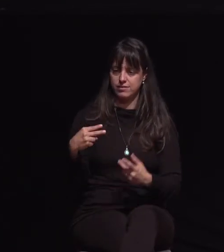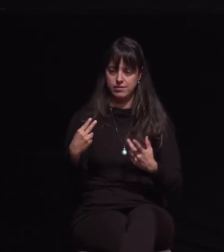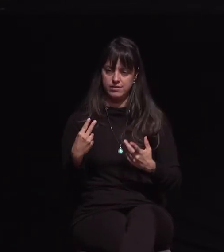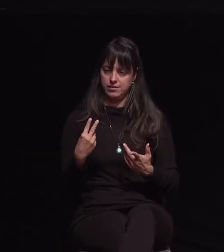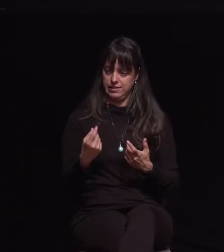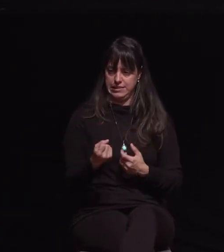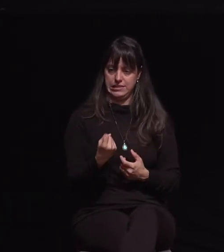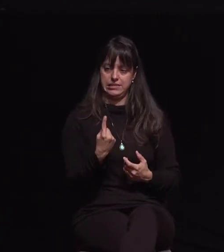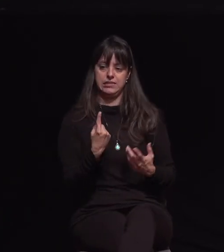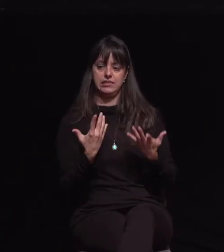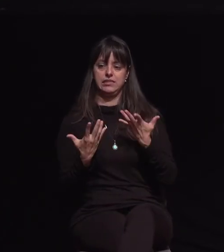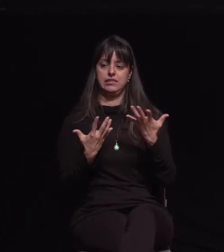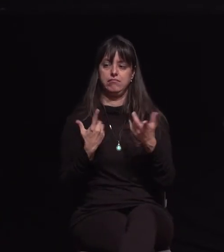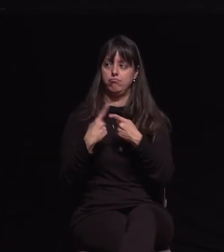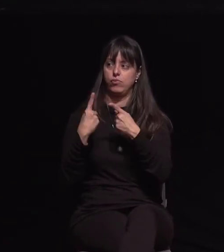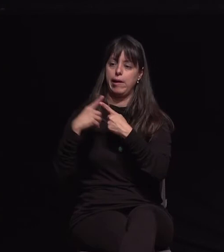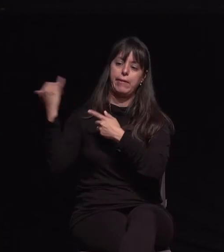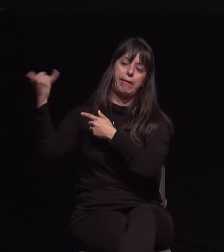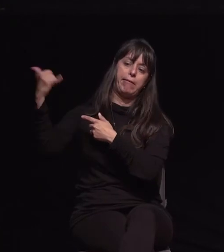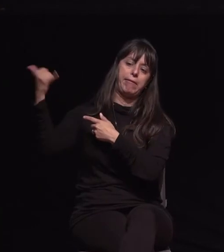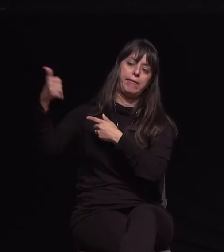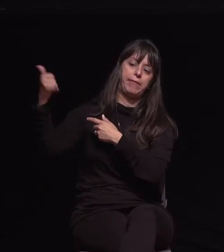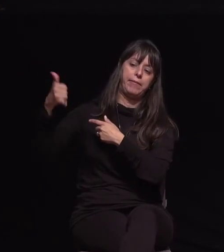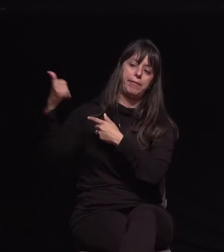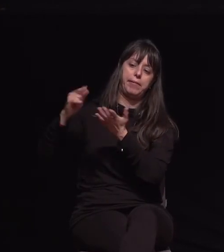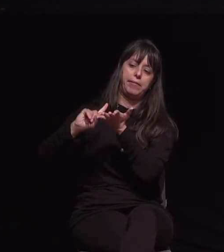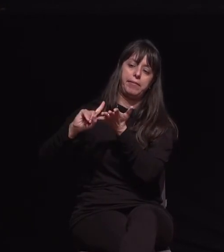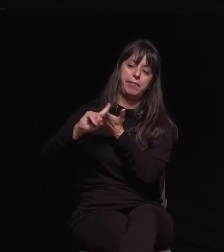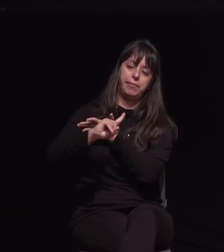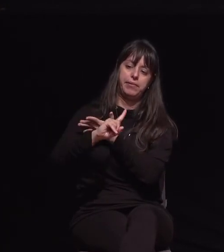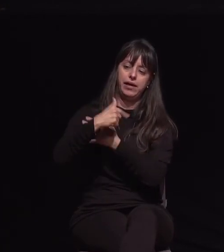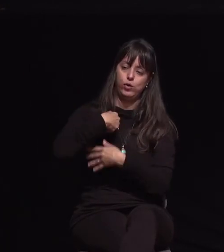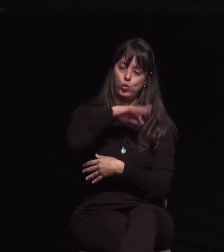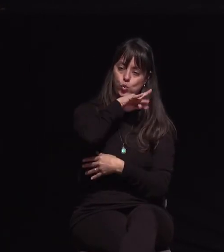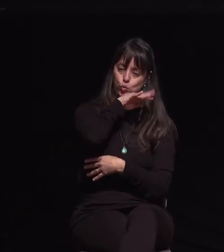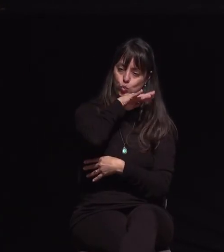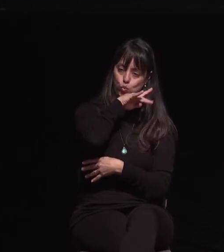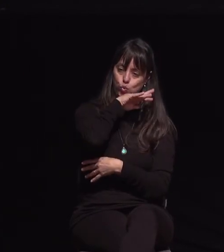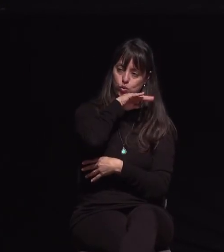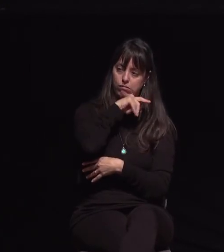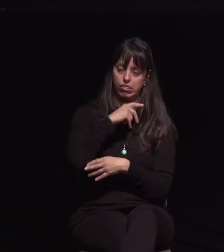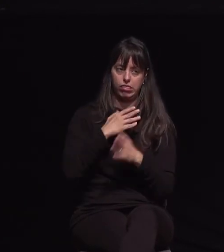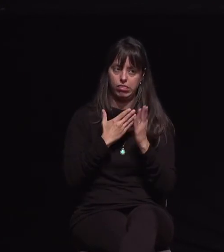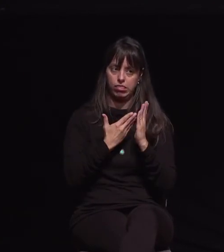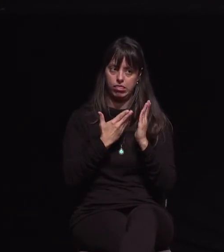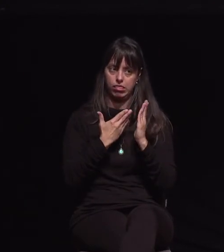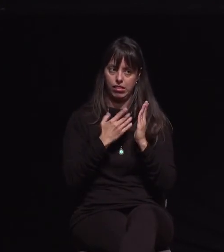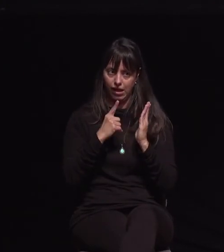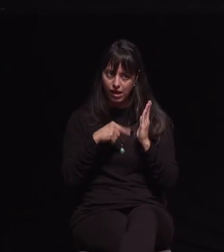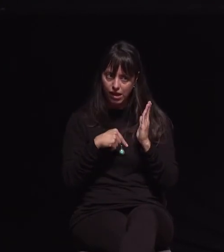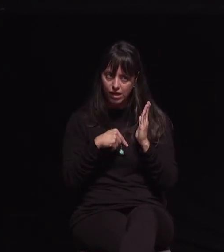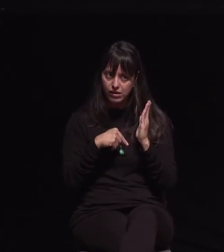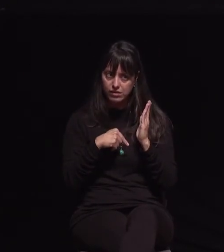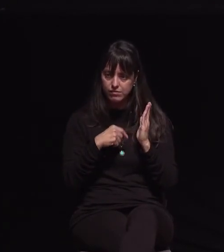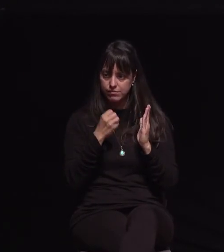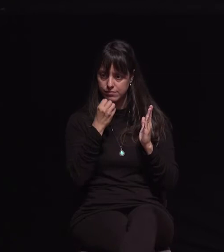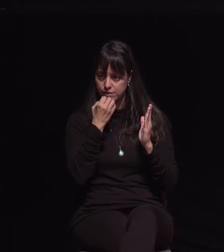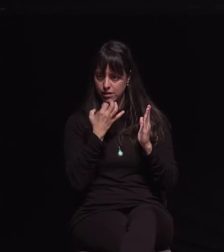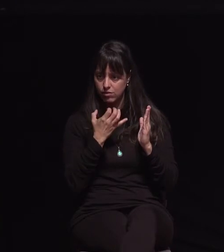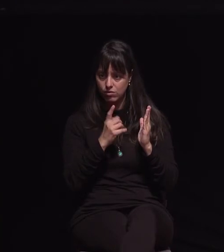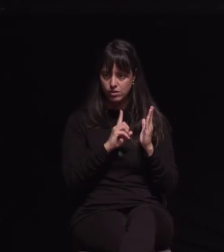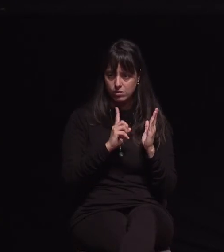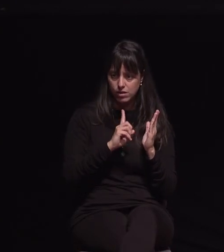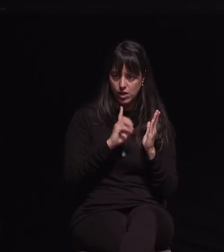porque tanta coisa tinha sido falado contra mim, que eles ficavam na dúvida se era uma pessoa que